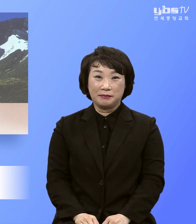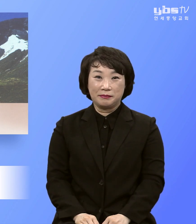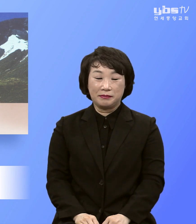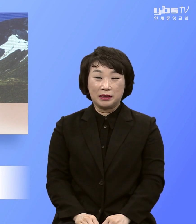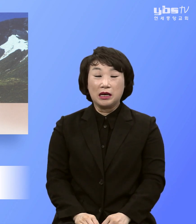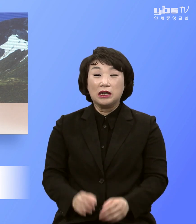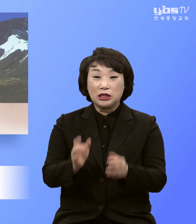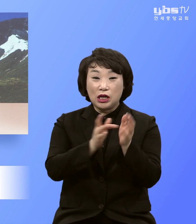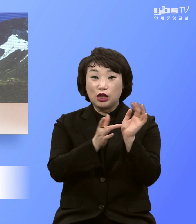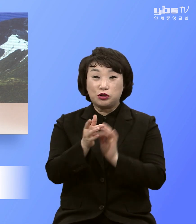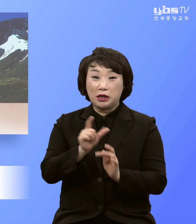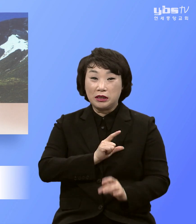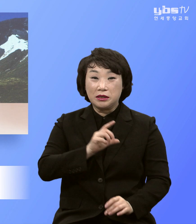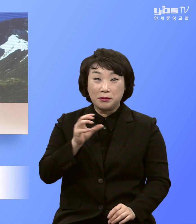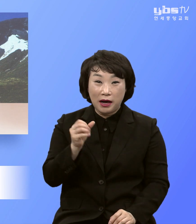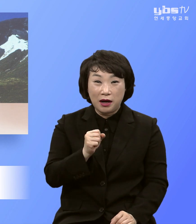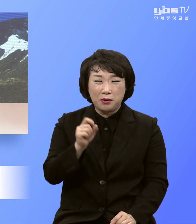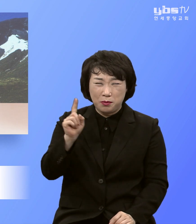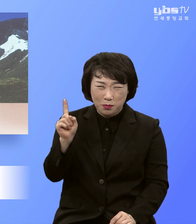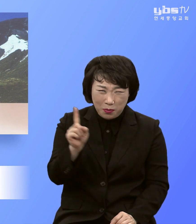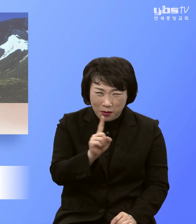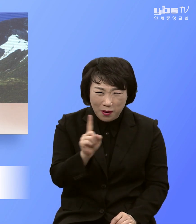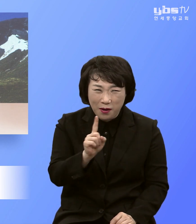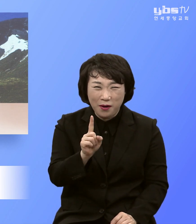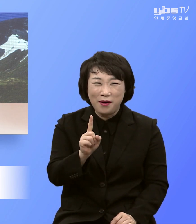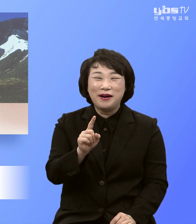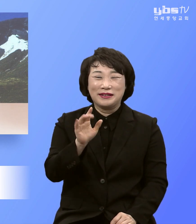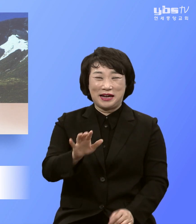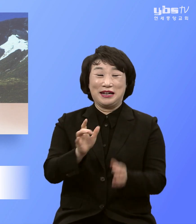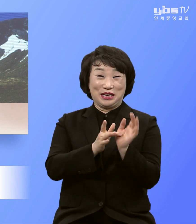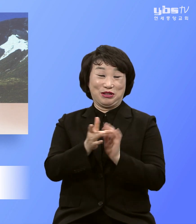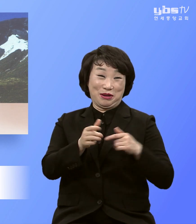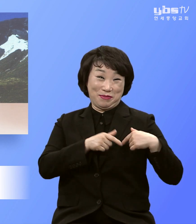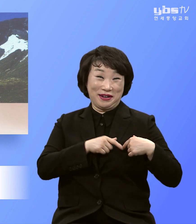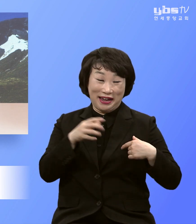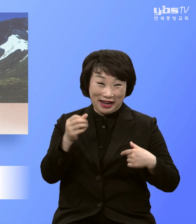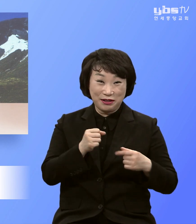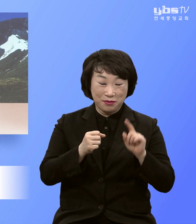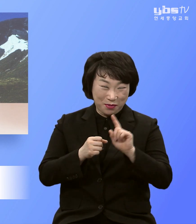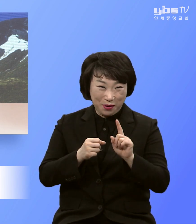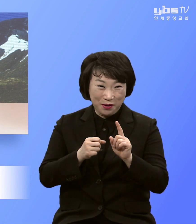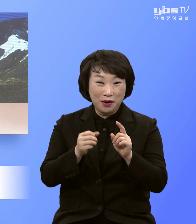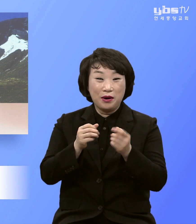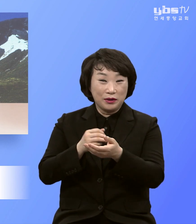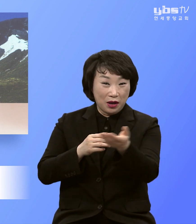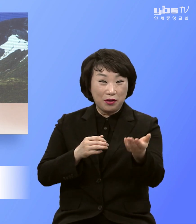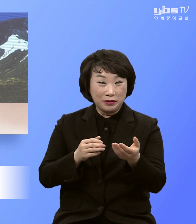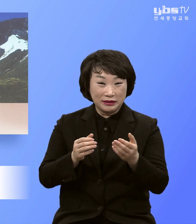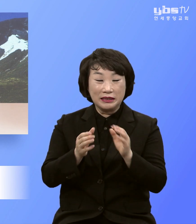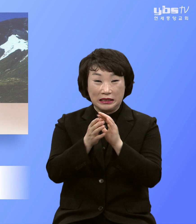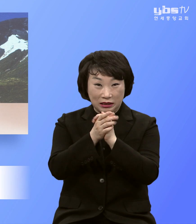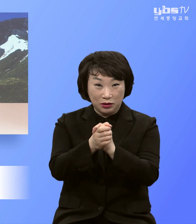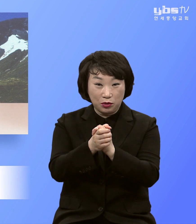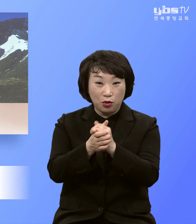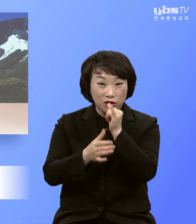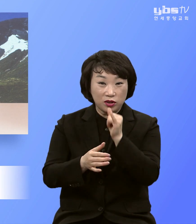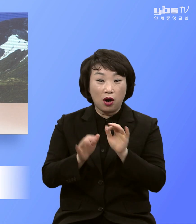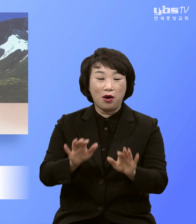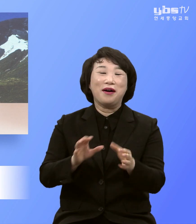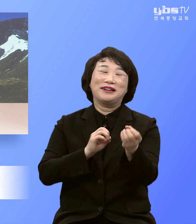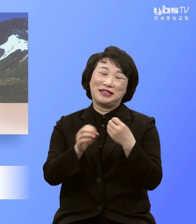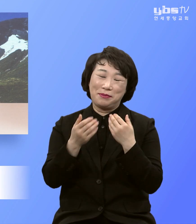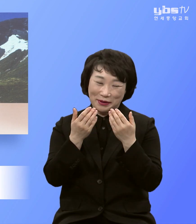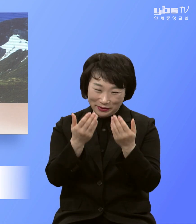함이니라. 내 이름으로 내 명예를 걸고 무엇이든지 내게 구하면